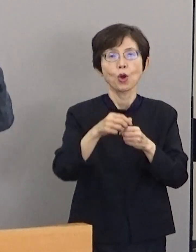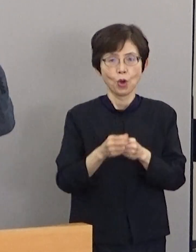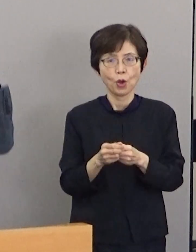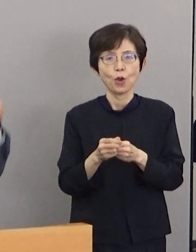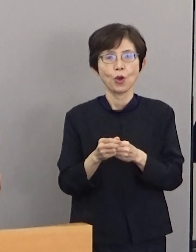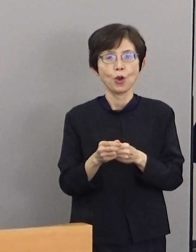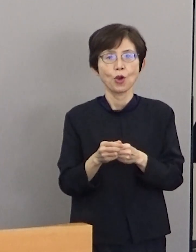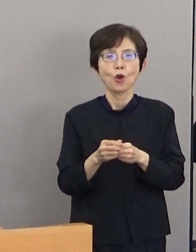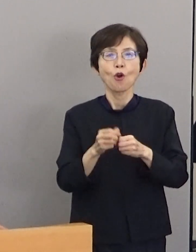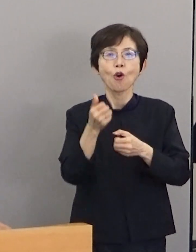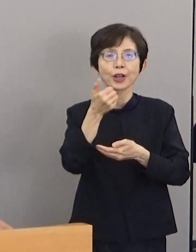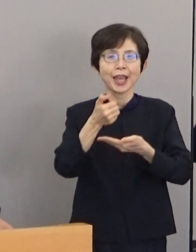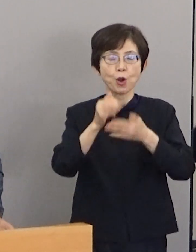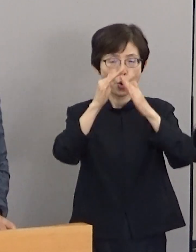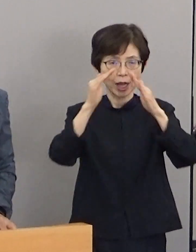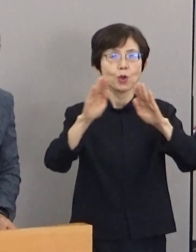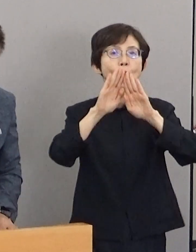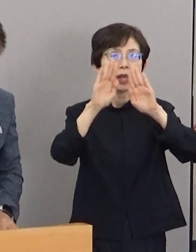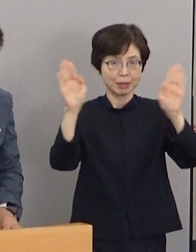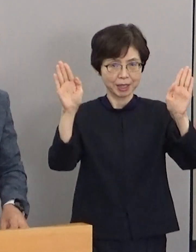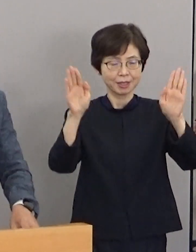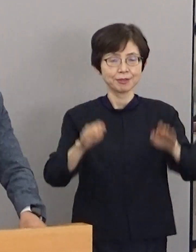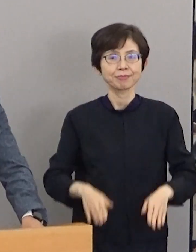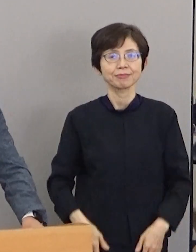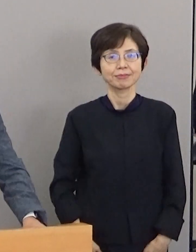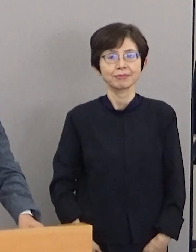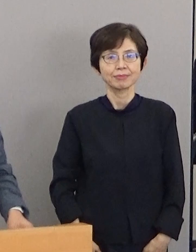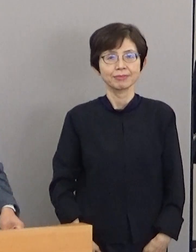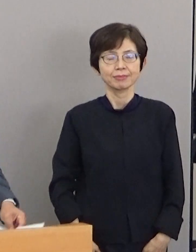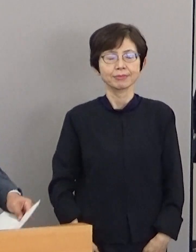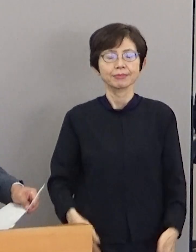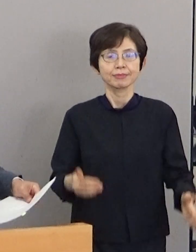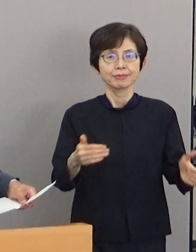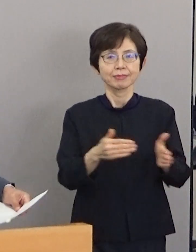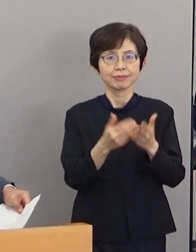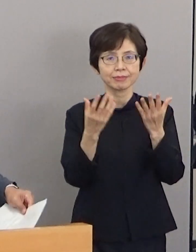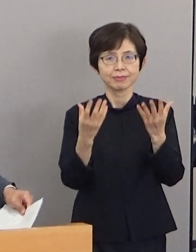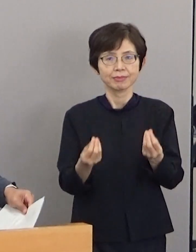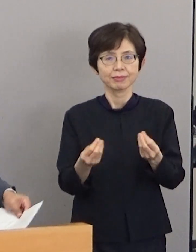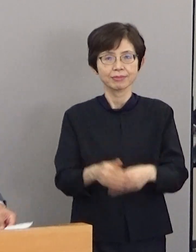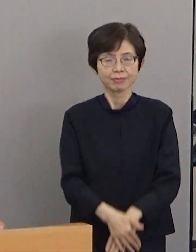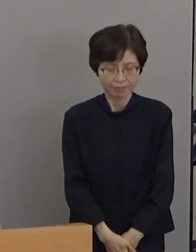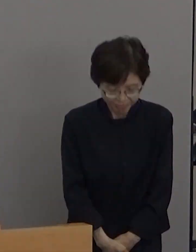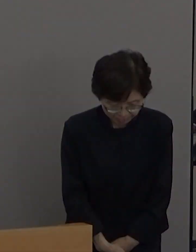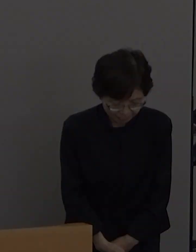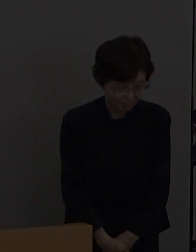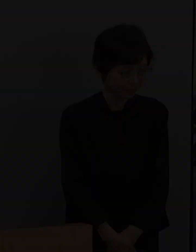ご確認いただければと思います。本日の記者会見は以上です。